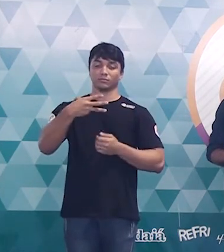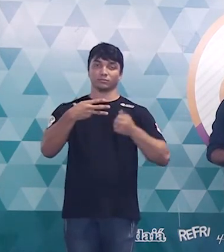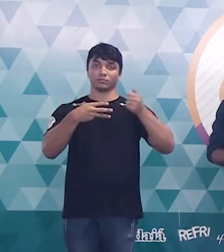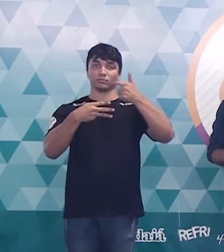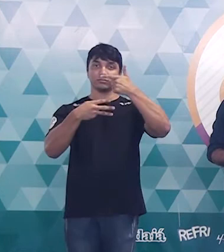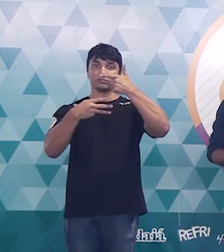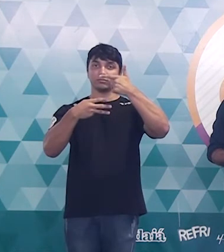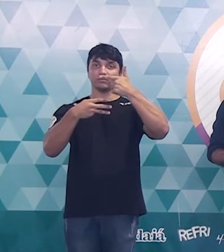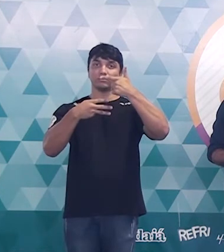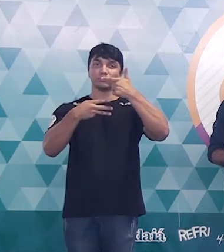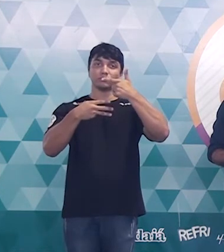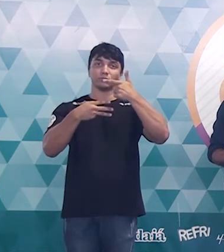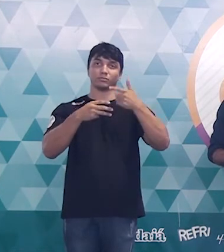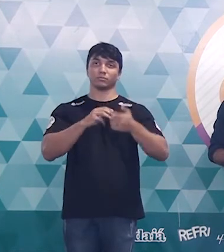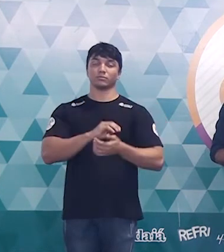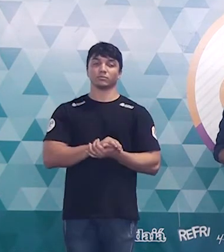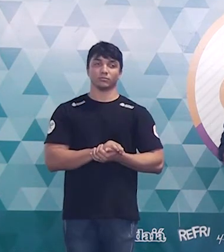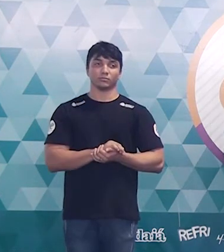13 ao quadrado?